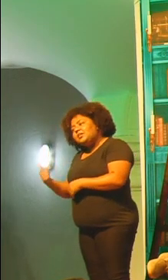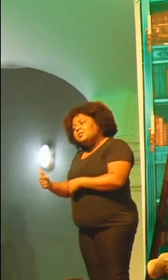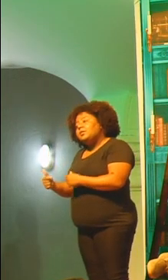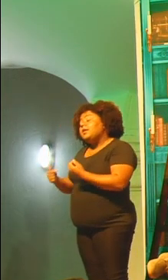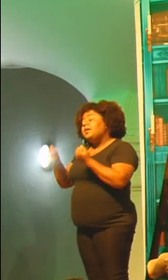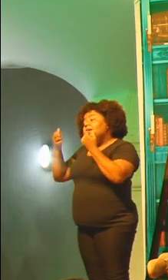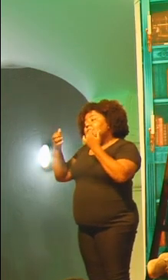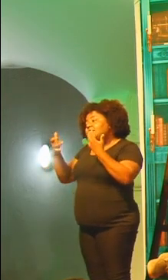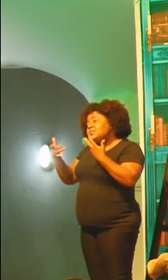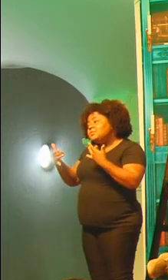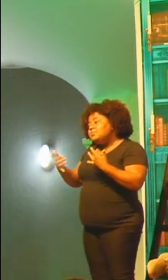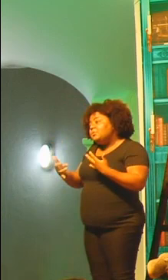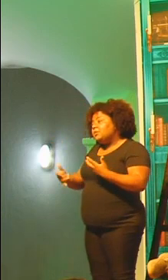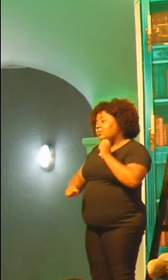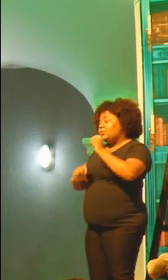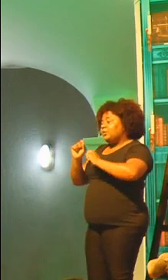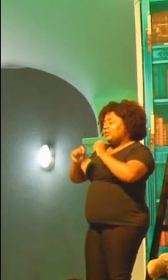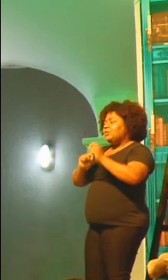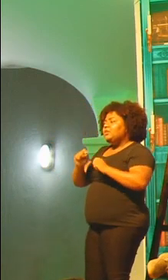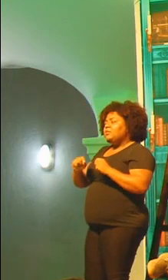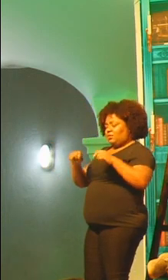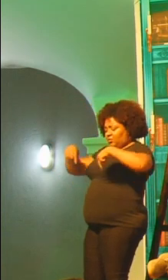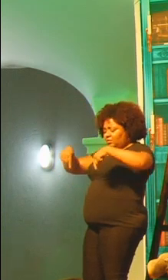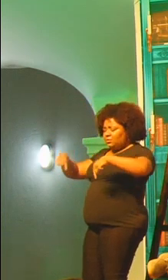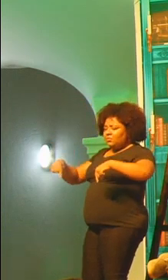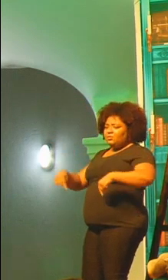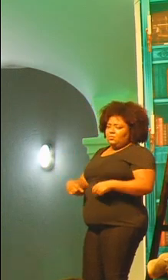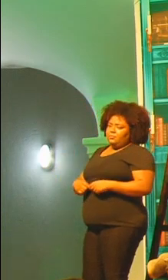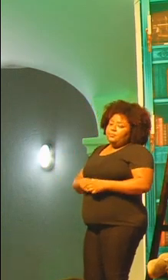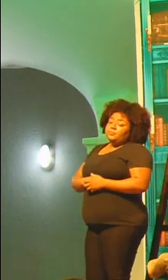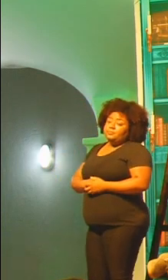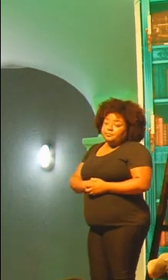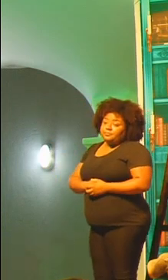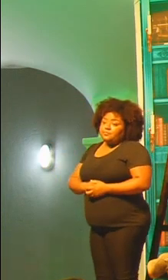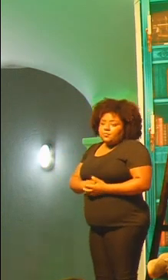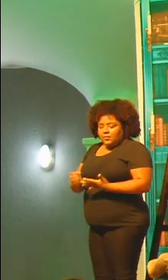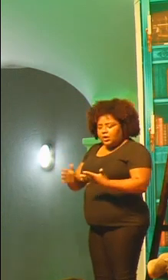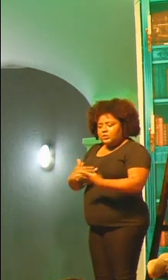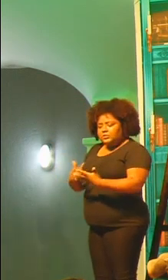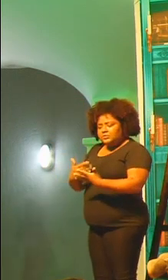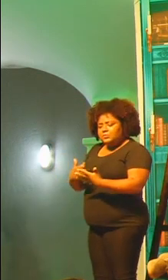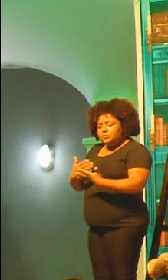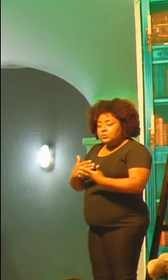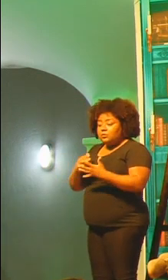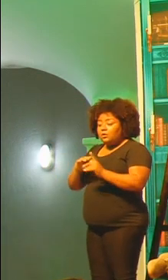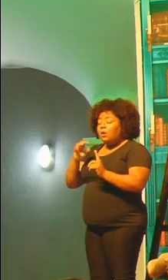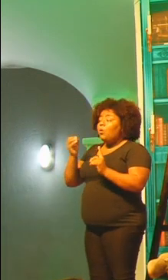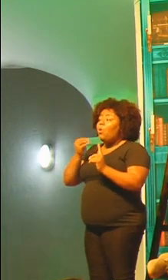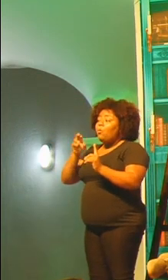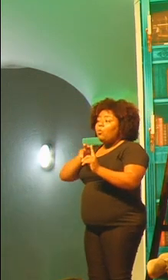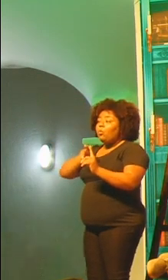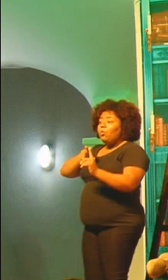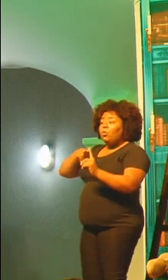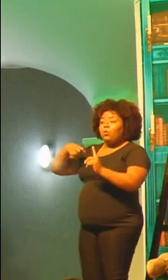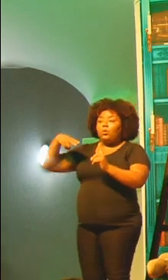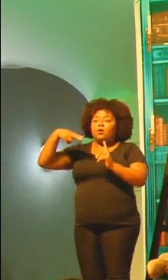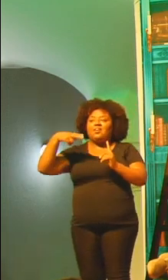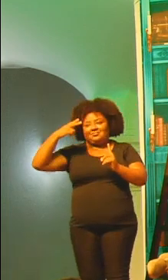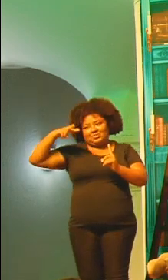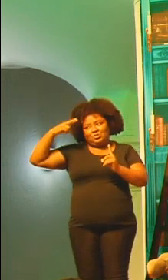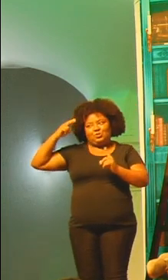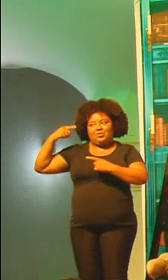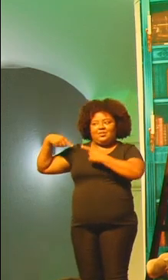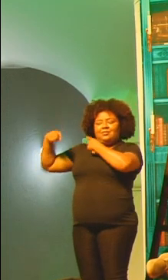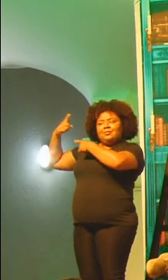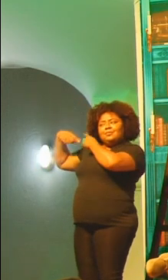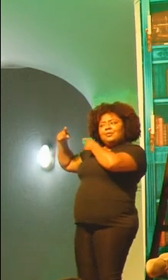daquele... E é uma coisa muito atual, né? Embora ele traga isso numa perspectiva histórica... Mas é esse fluxo